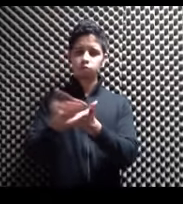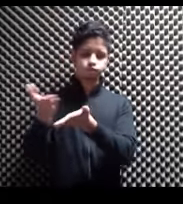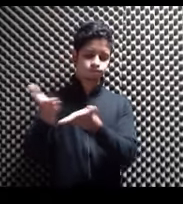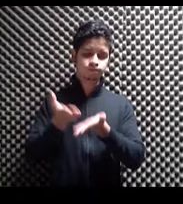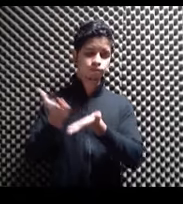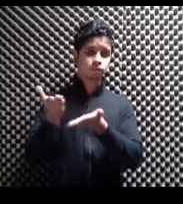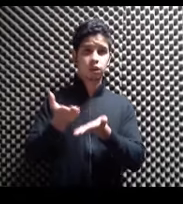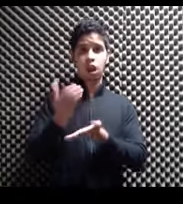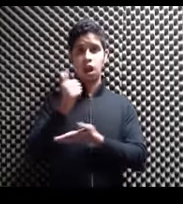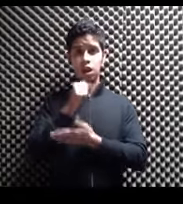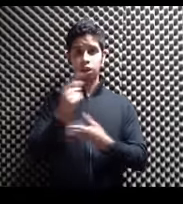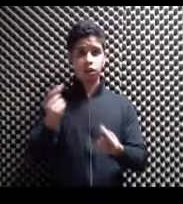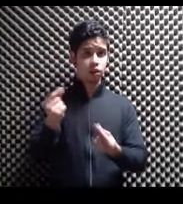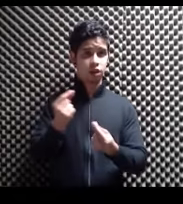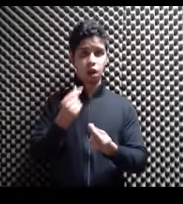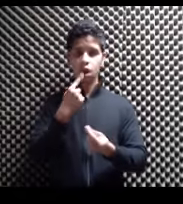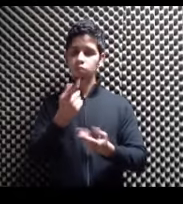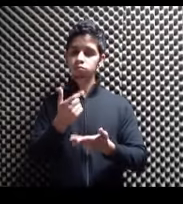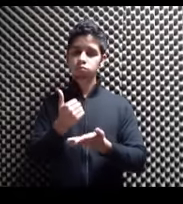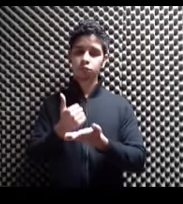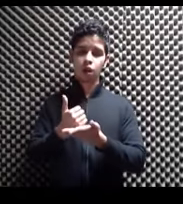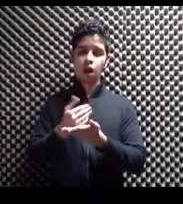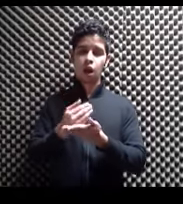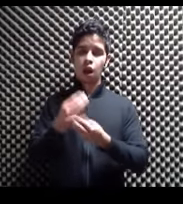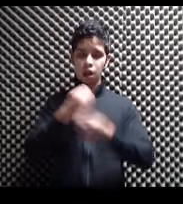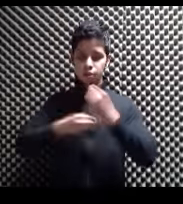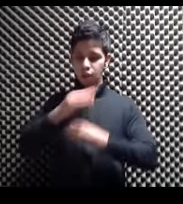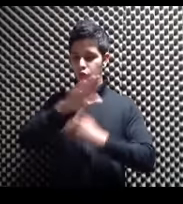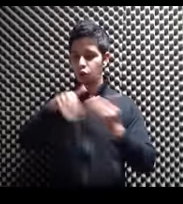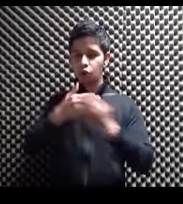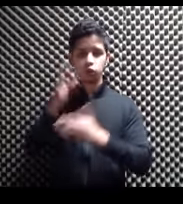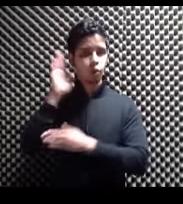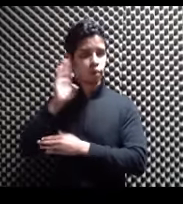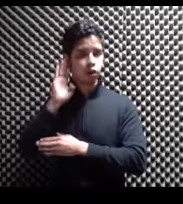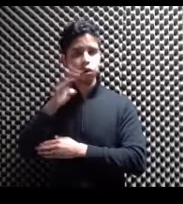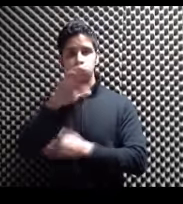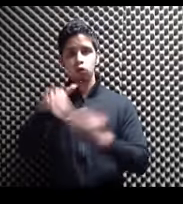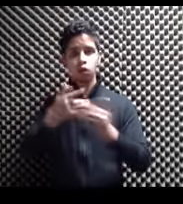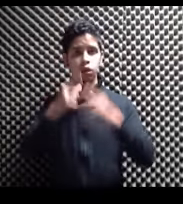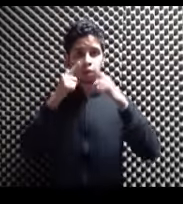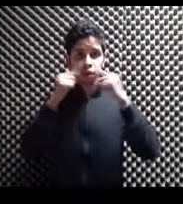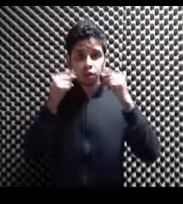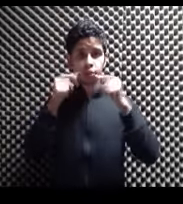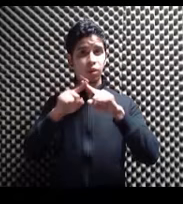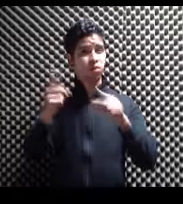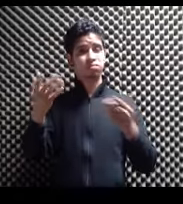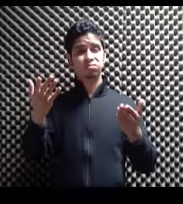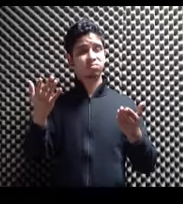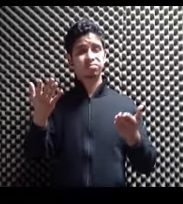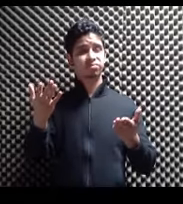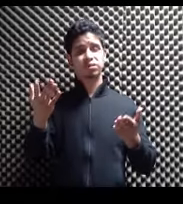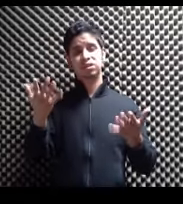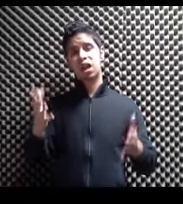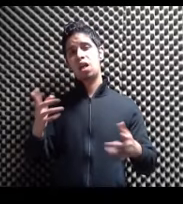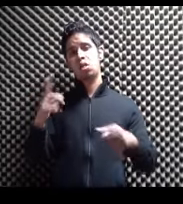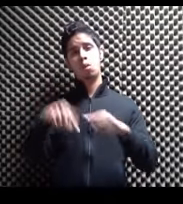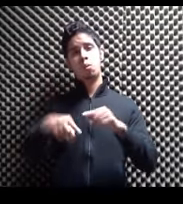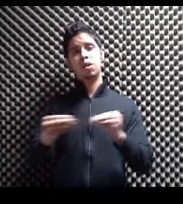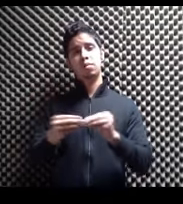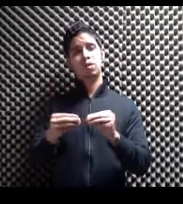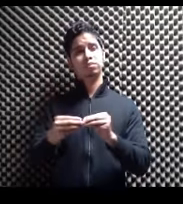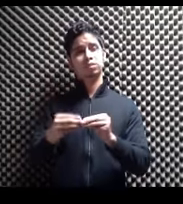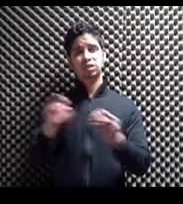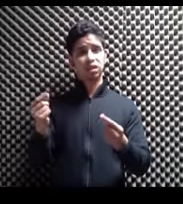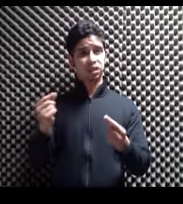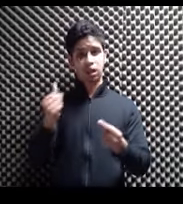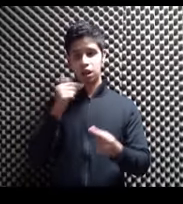ella mantiene a esos perritos y esos gatitos, pero ya no puede más. Y le siguen, como pasó con ustedes, claro. Le siguen tirando perritos,